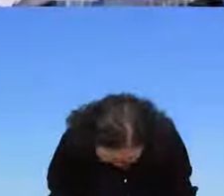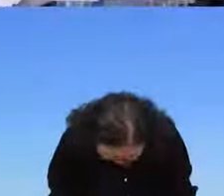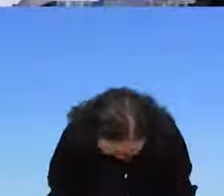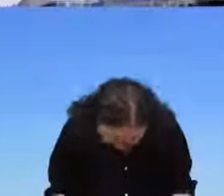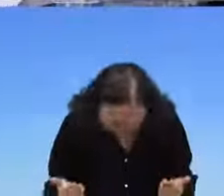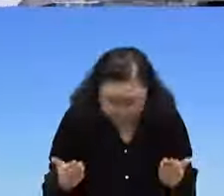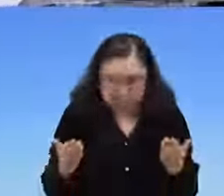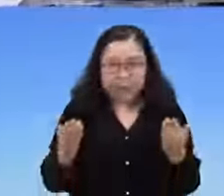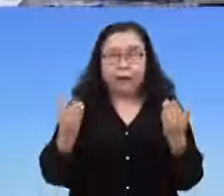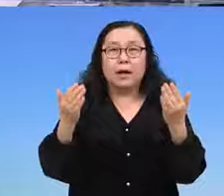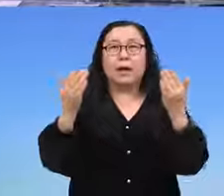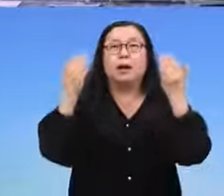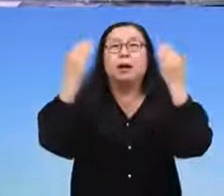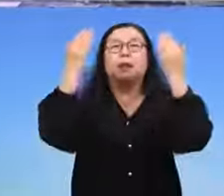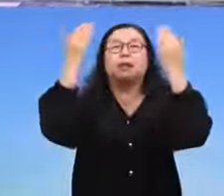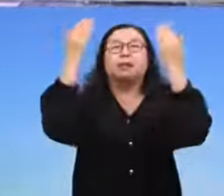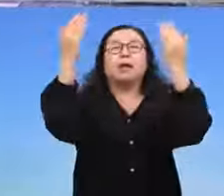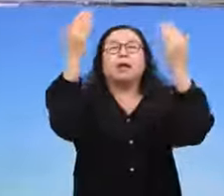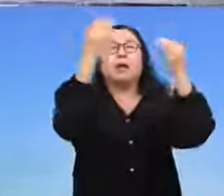엎드려